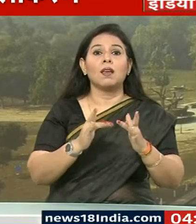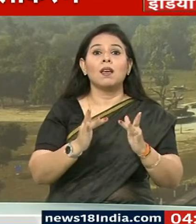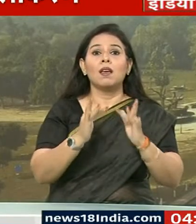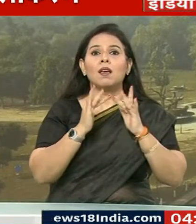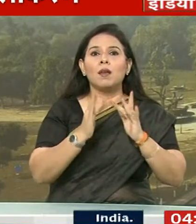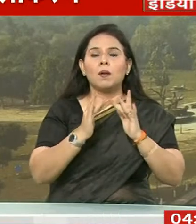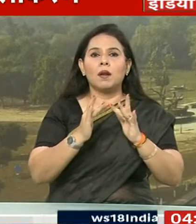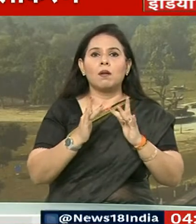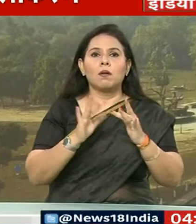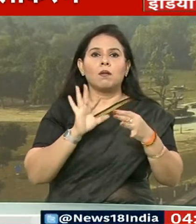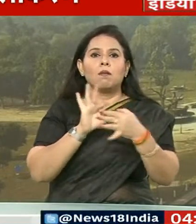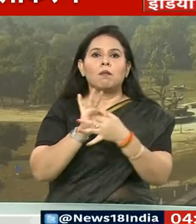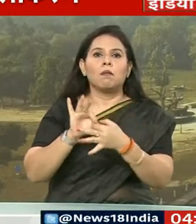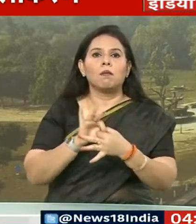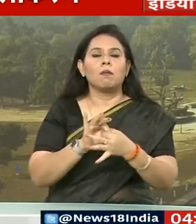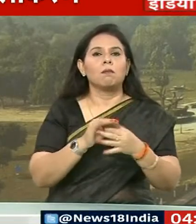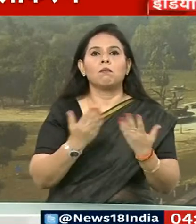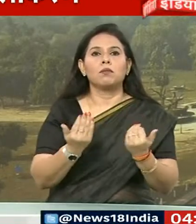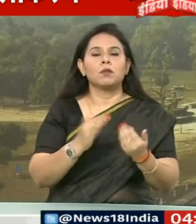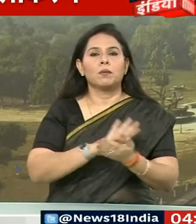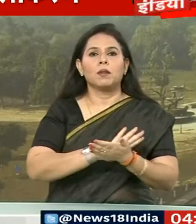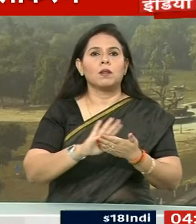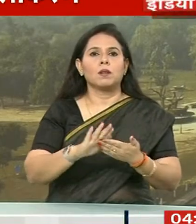ब्रॉडबैंड कनेक्टिविटी से जुड़ी थी.